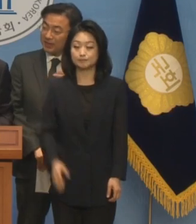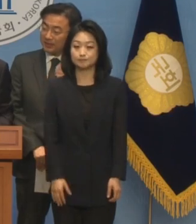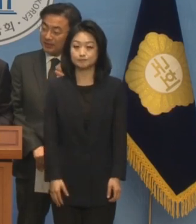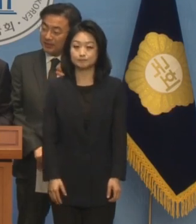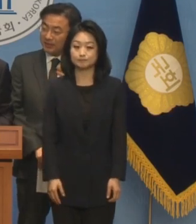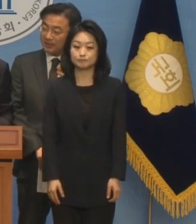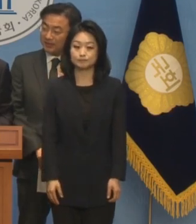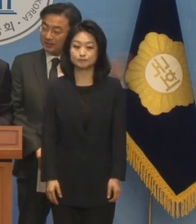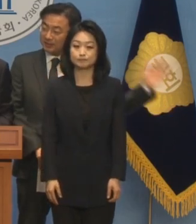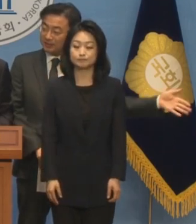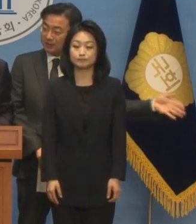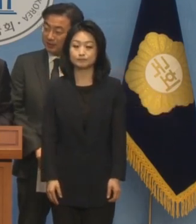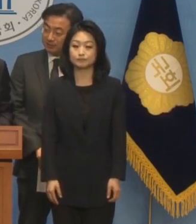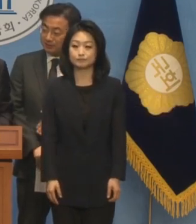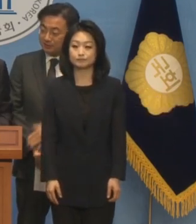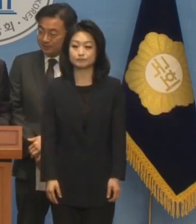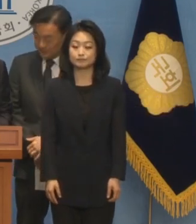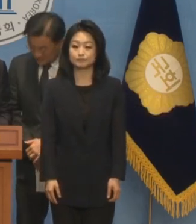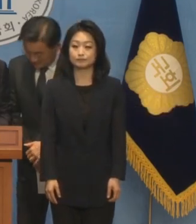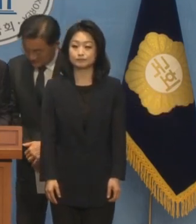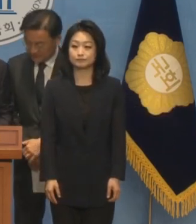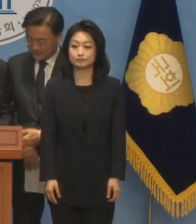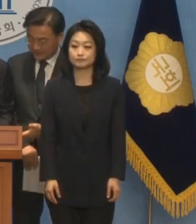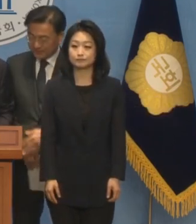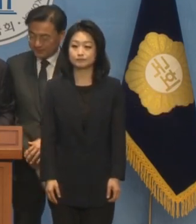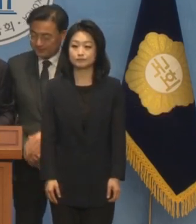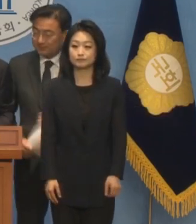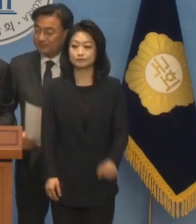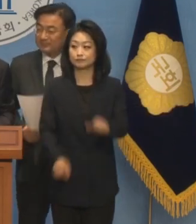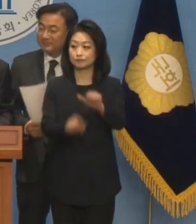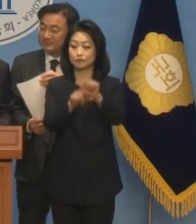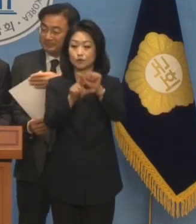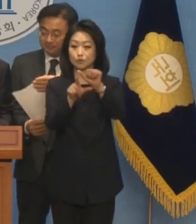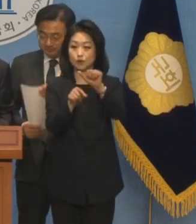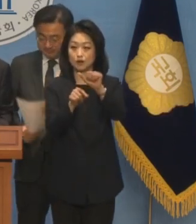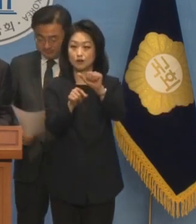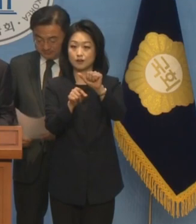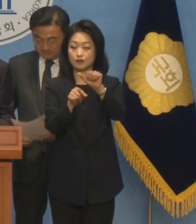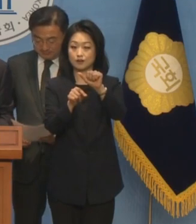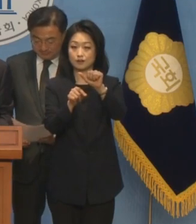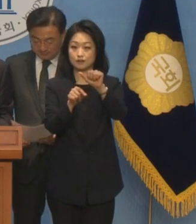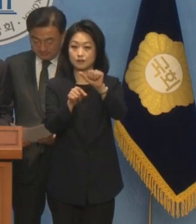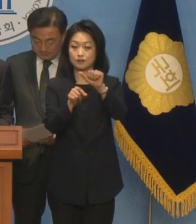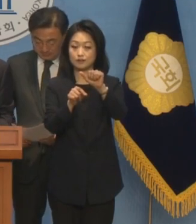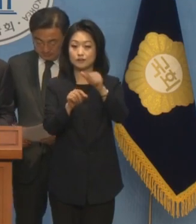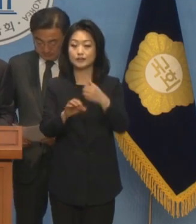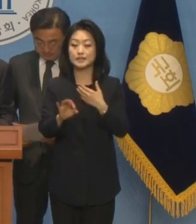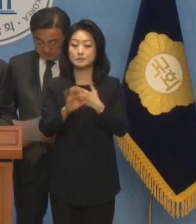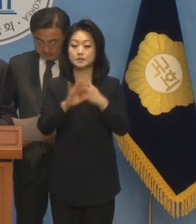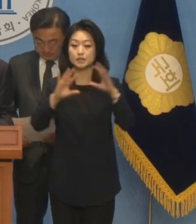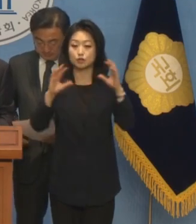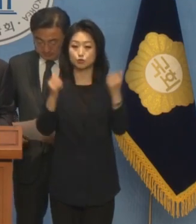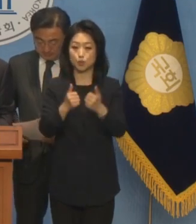어 5월 5월 어 임시